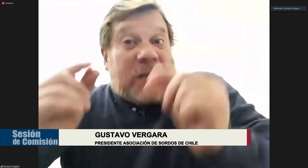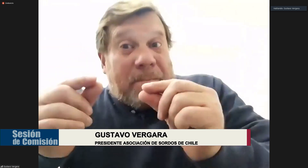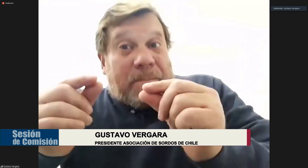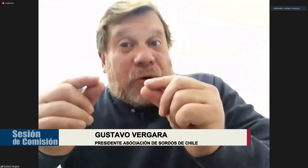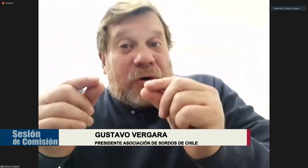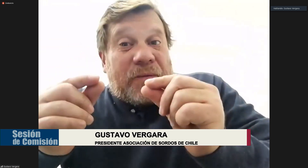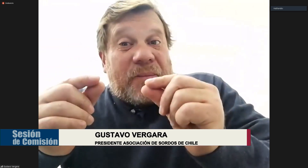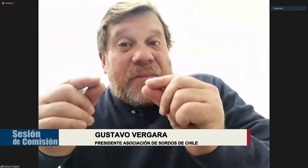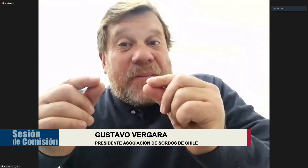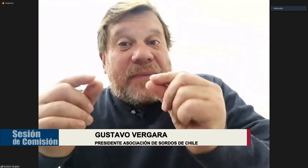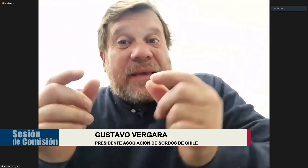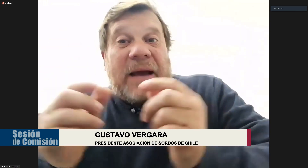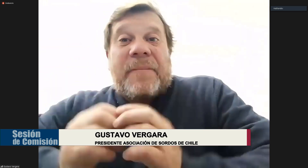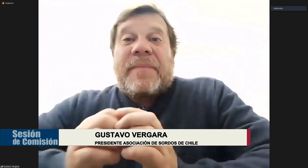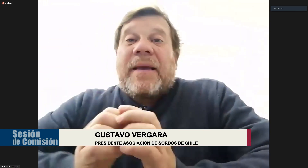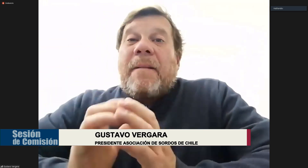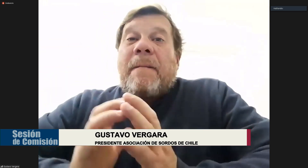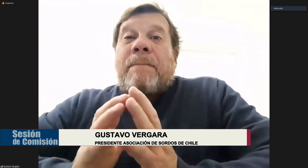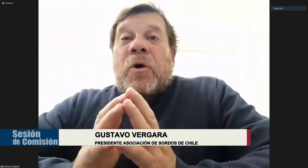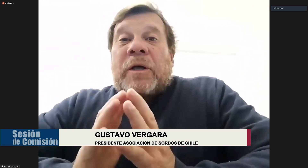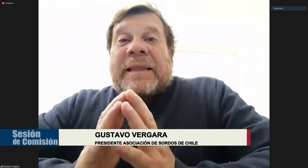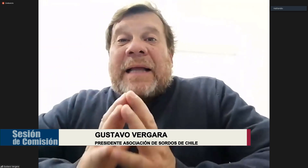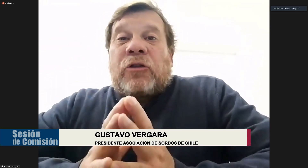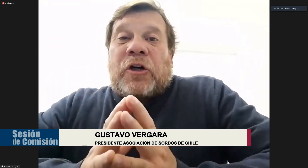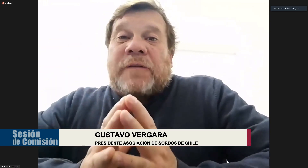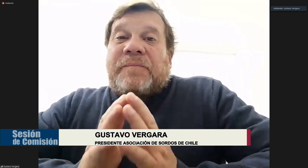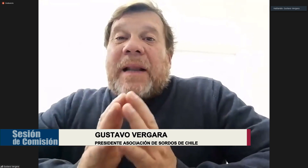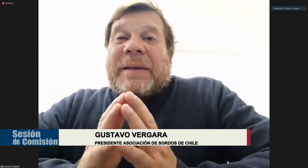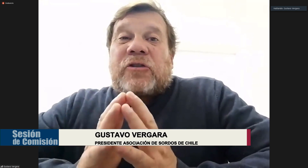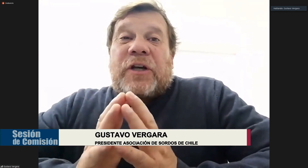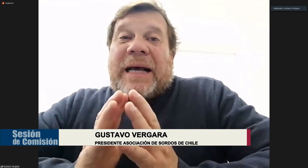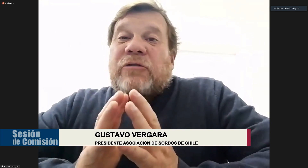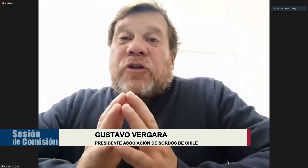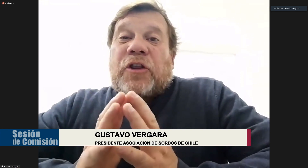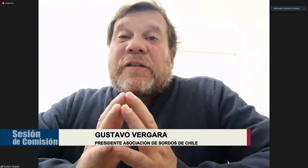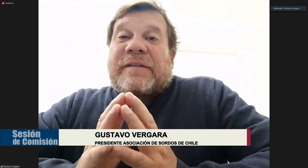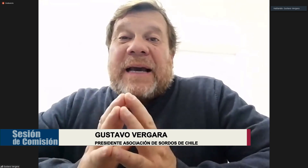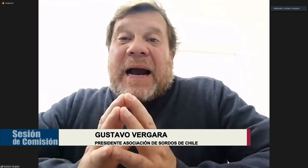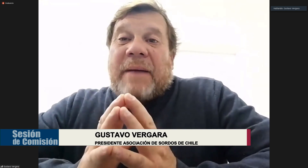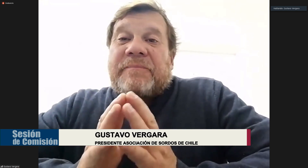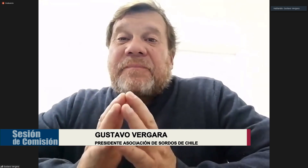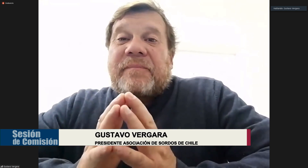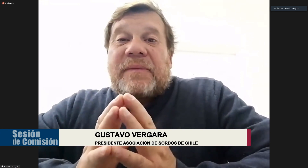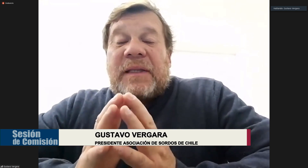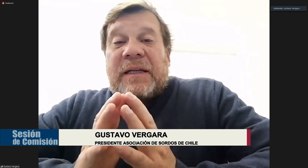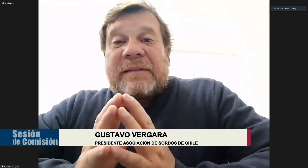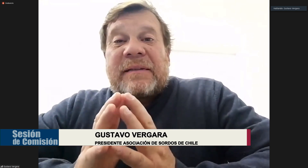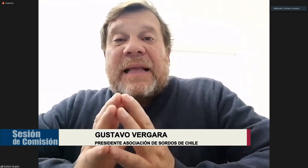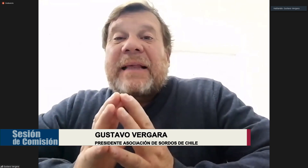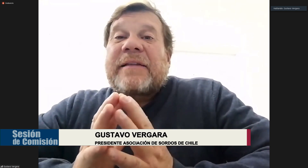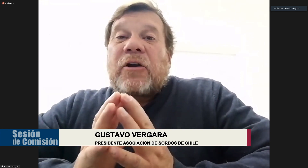tiempo. Ya. Por lo tanto, la persona sorda ciega necesita